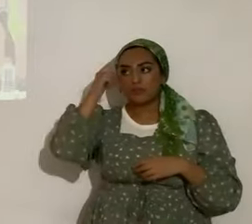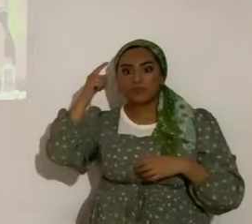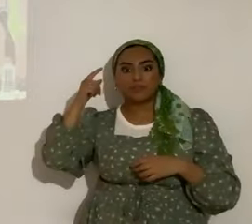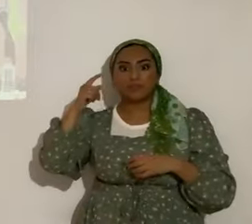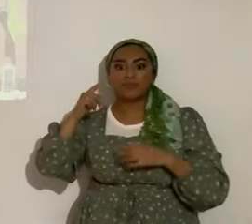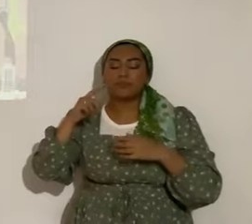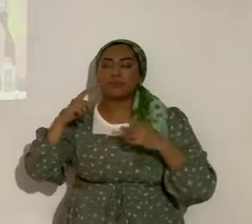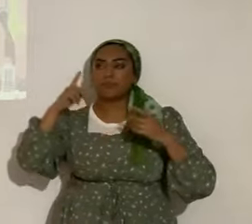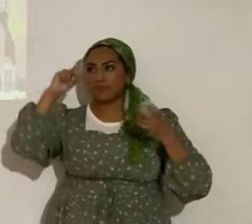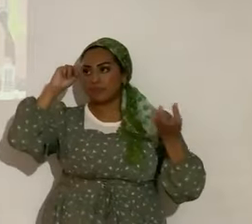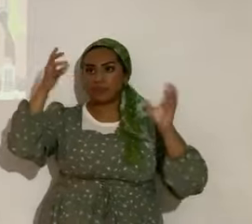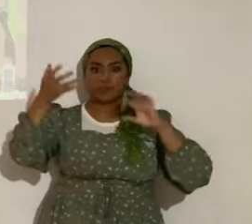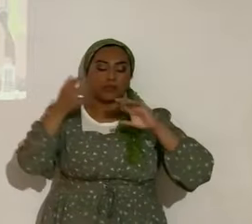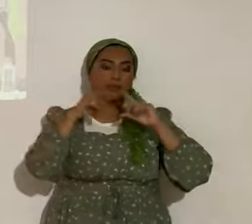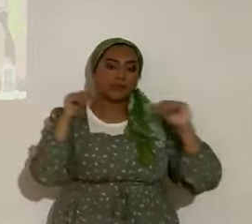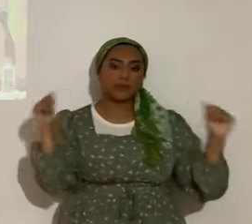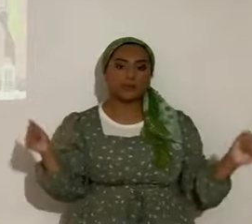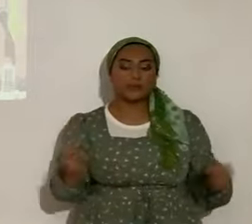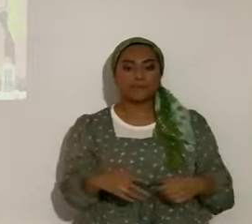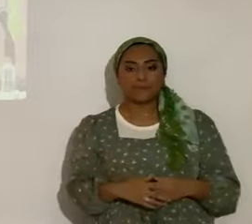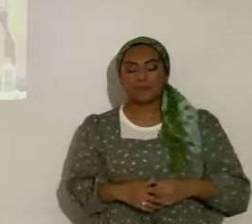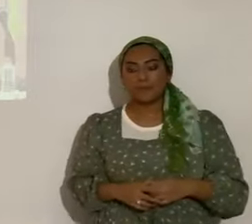etcétera, etcétera, etcétera. Ahora,